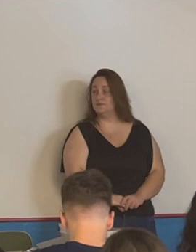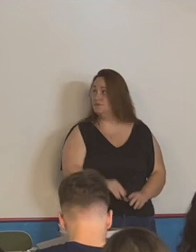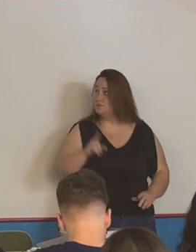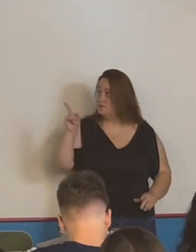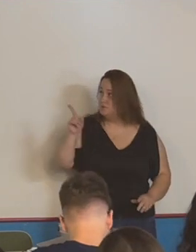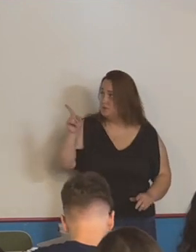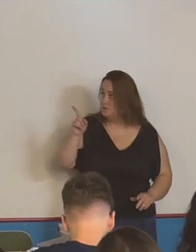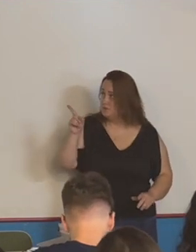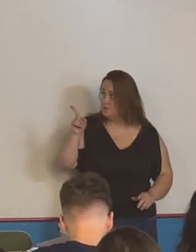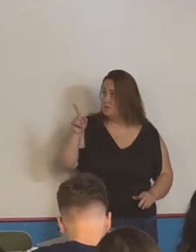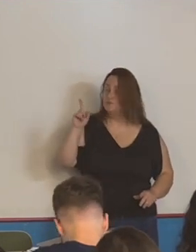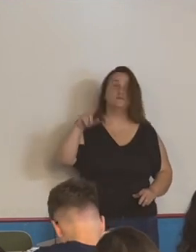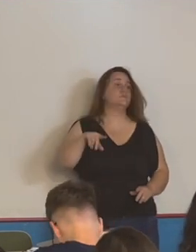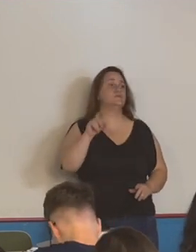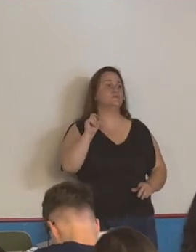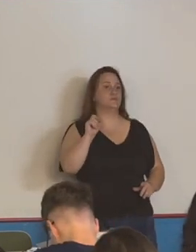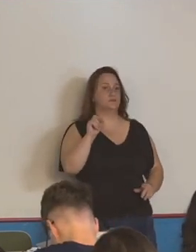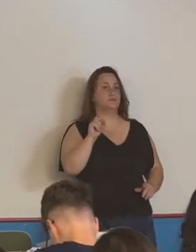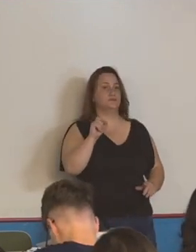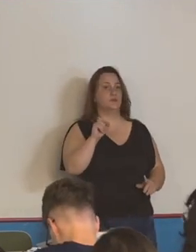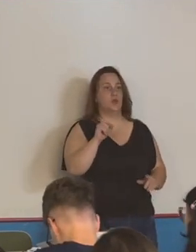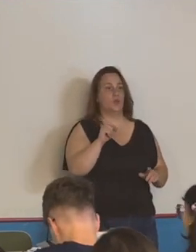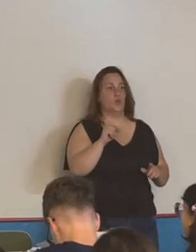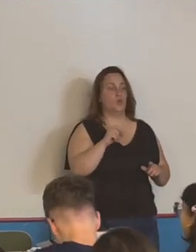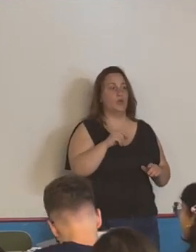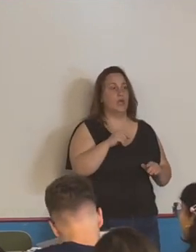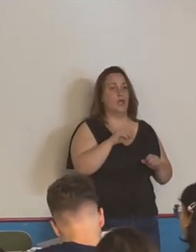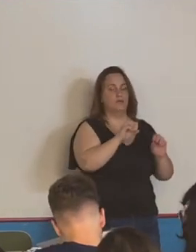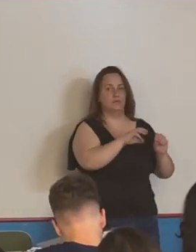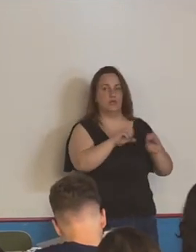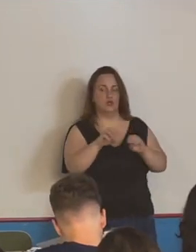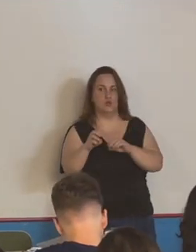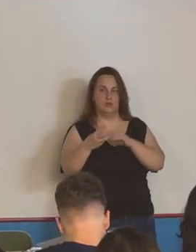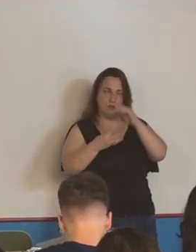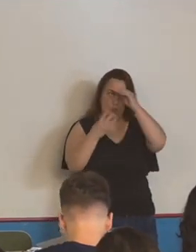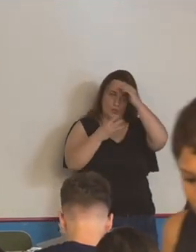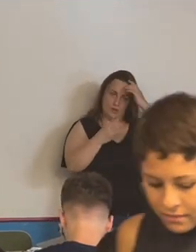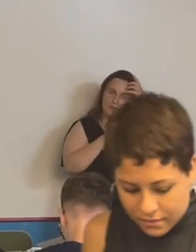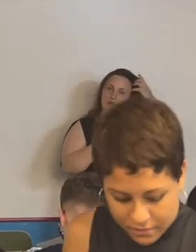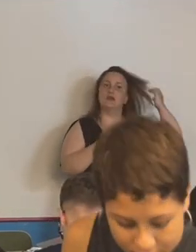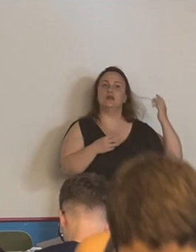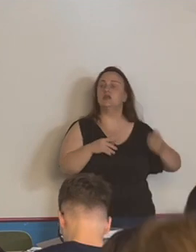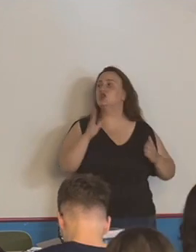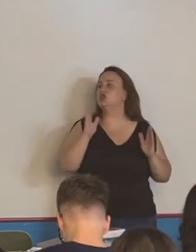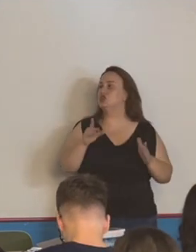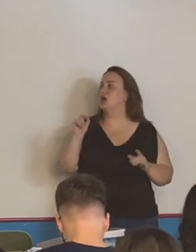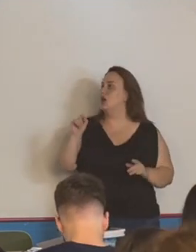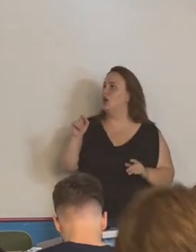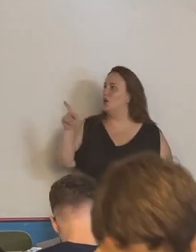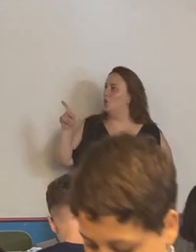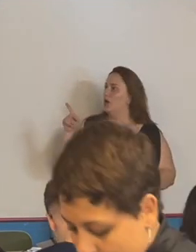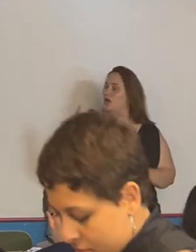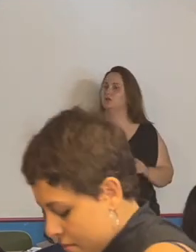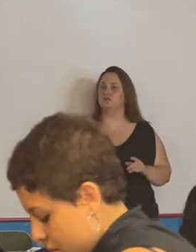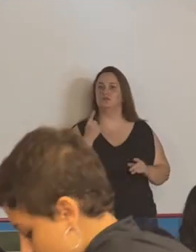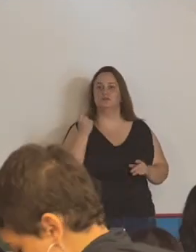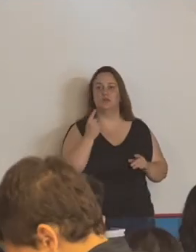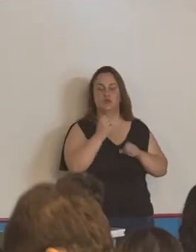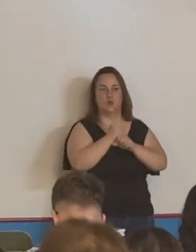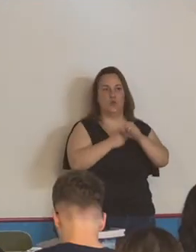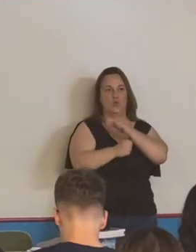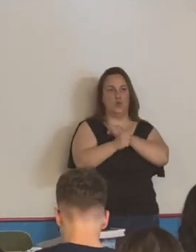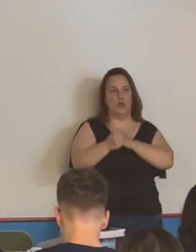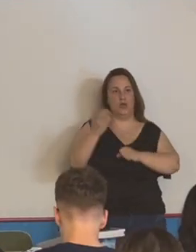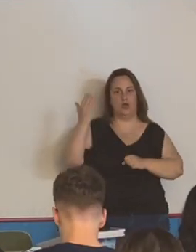Essas são instruções 3, né? Então, já é uma exposição individual que eu fiz aqui em São Paulo ano passado.